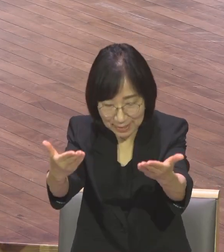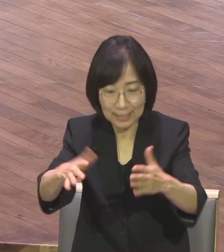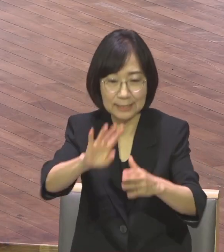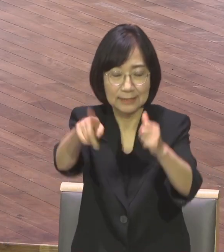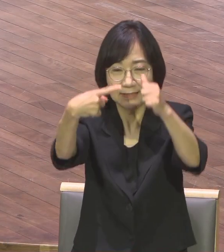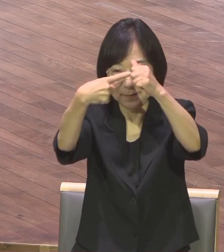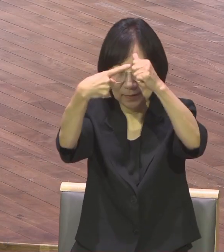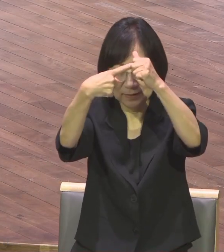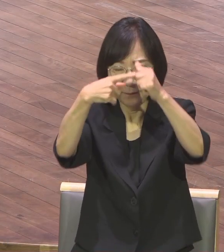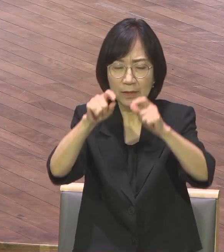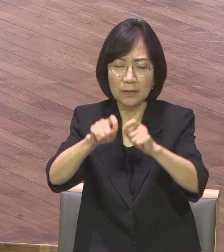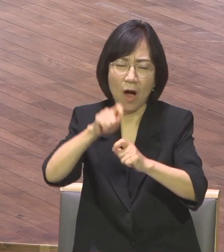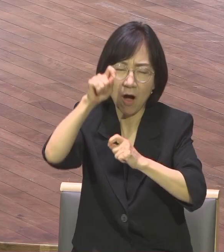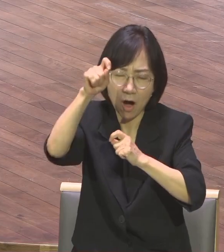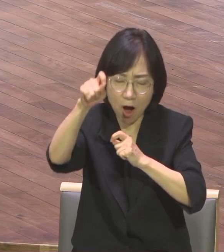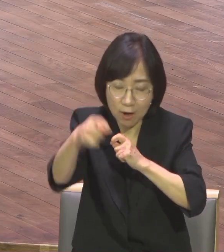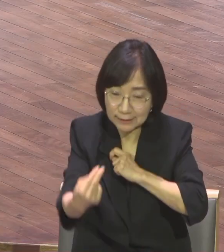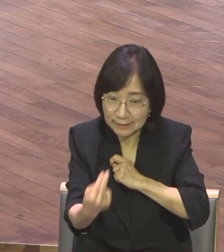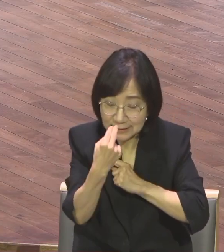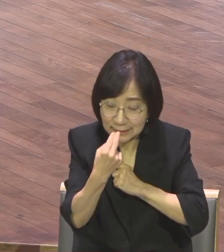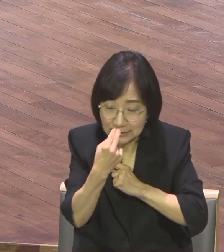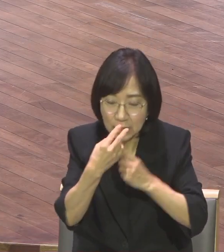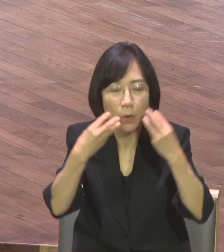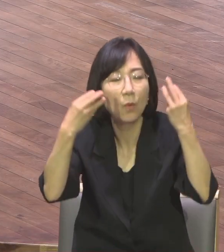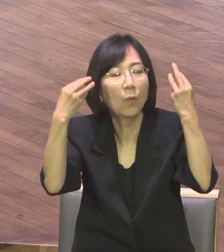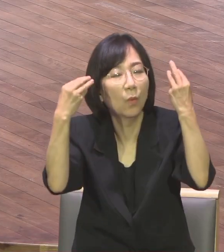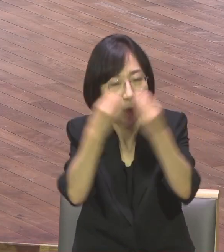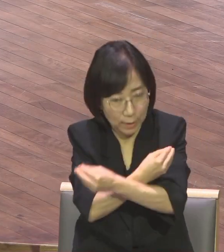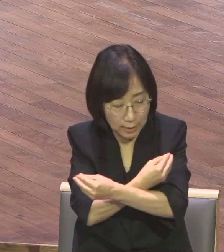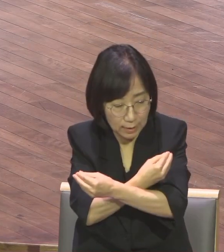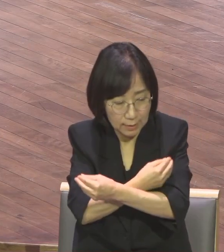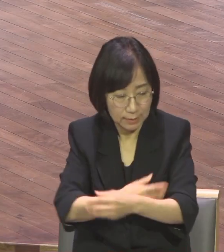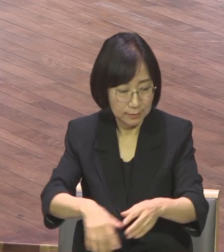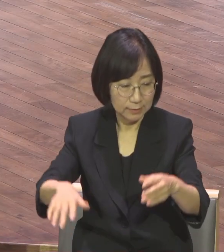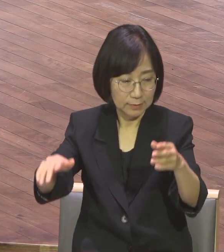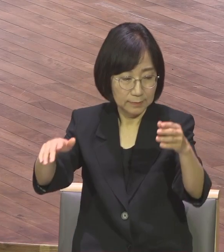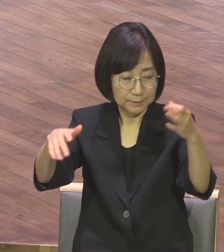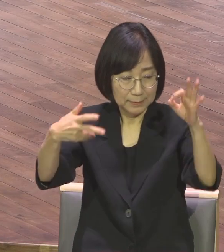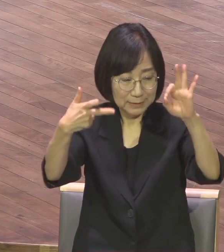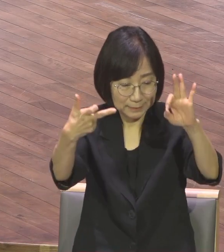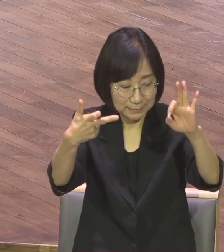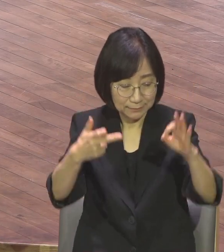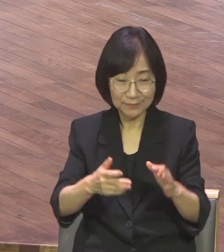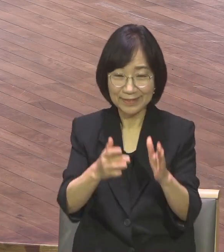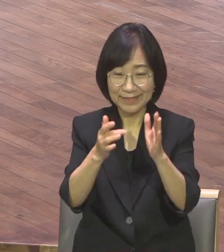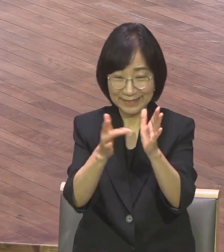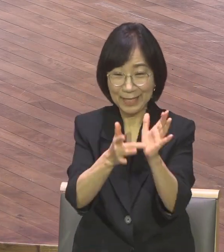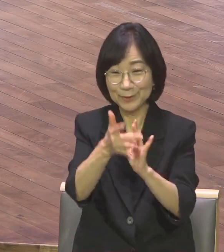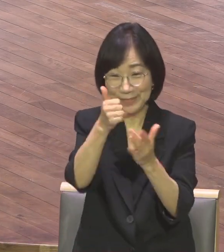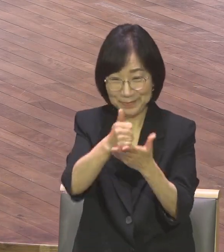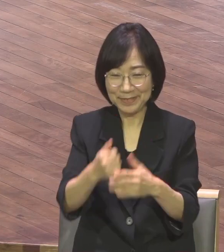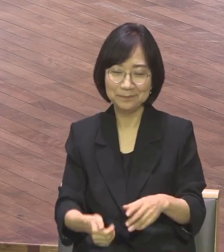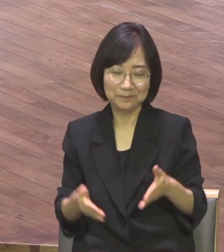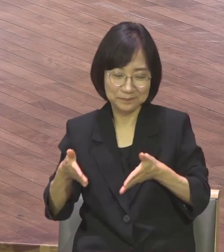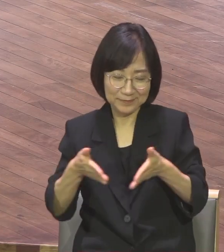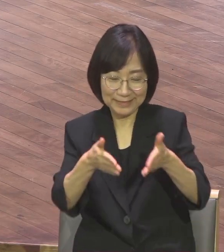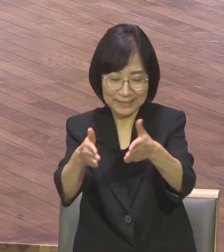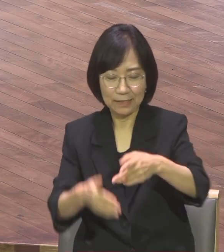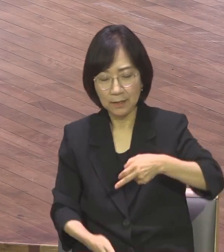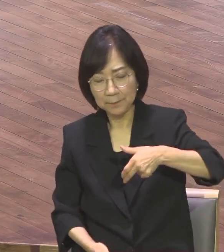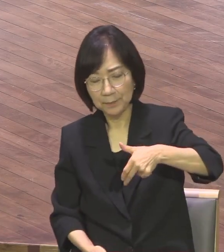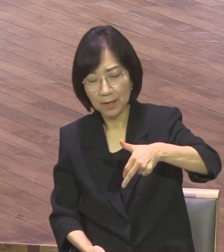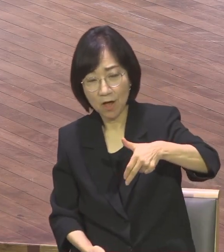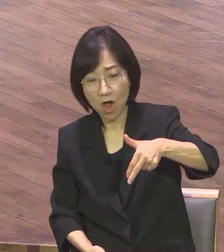그럼 첫째로 영생에 대한 오해입니다. 17절 봅니다. 예수께서 길에 나가실 시 한